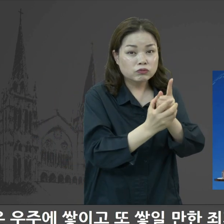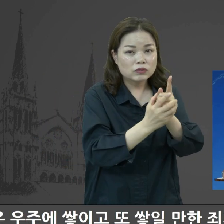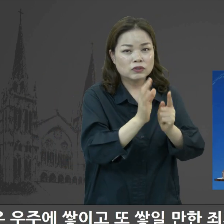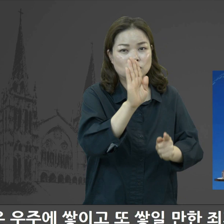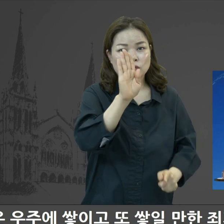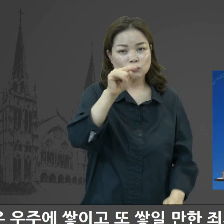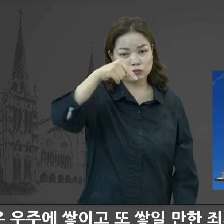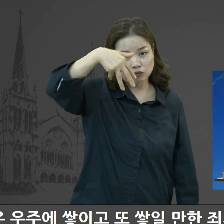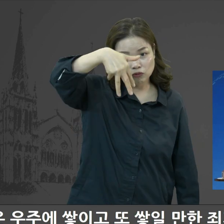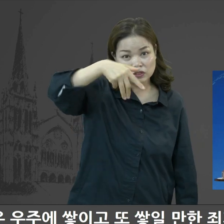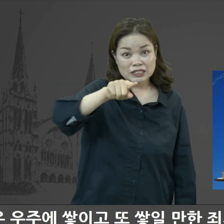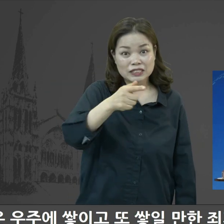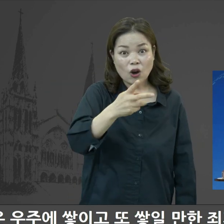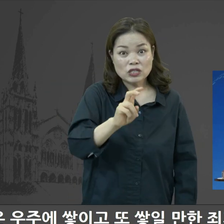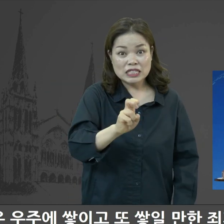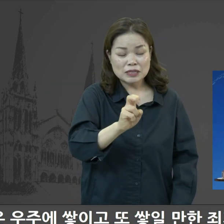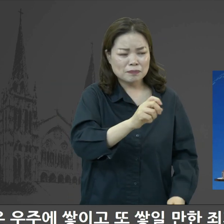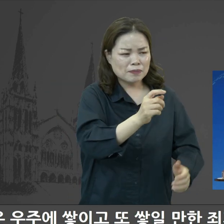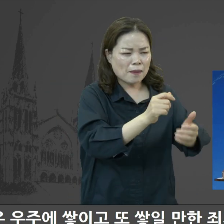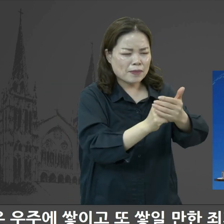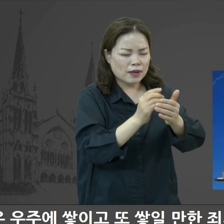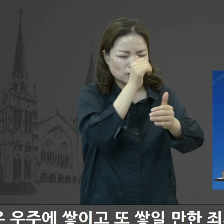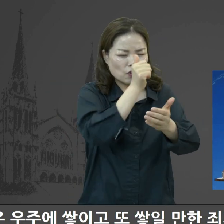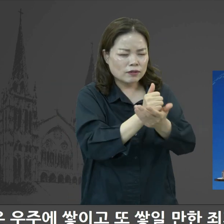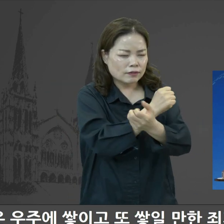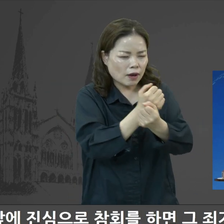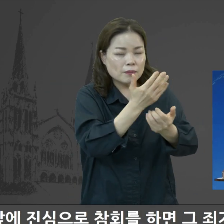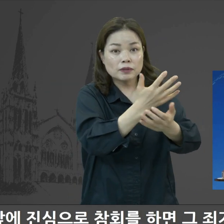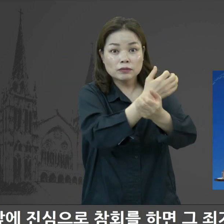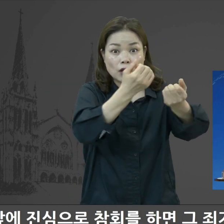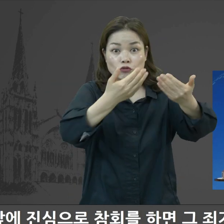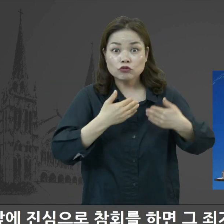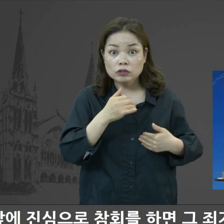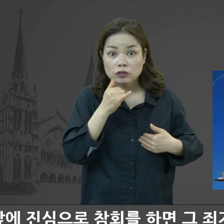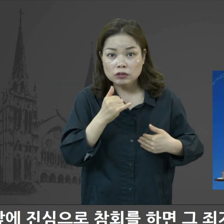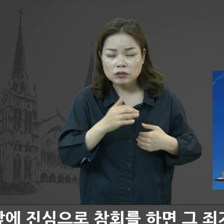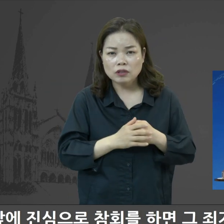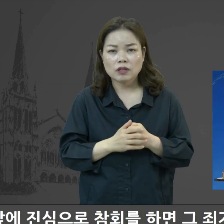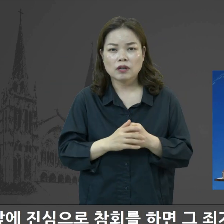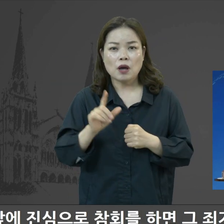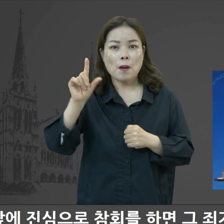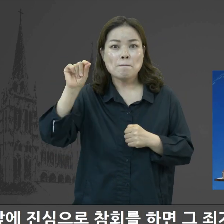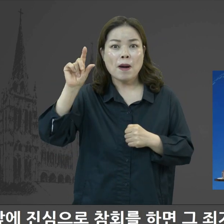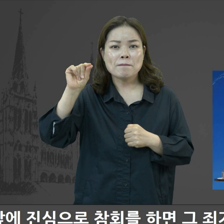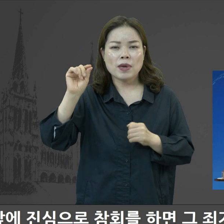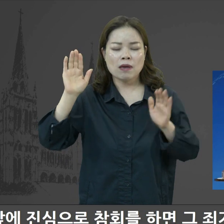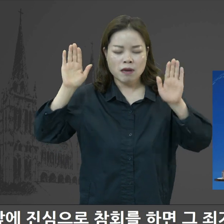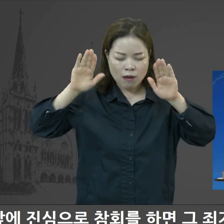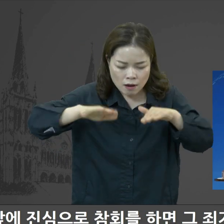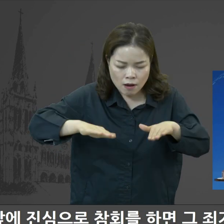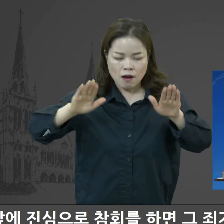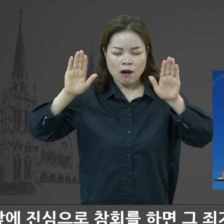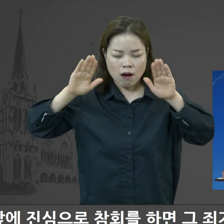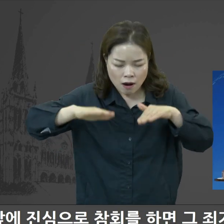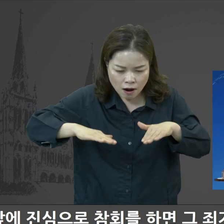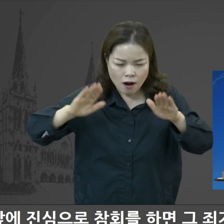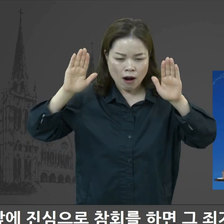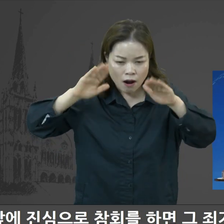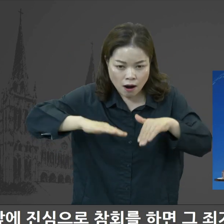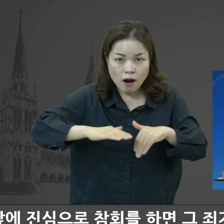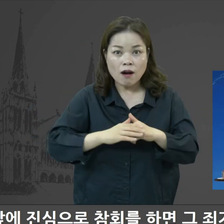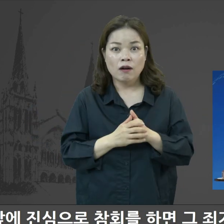죄가 사해진대요. 그래서 어떤 분은 10,000배씩 절을 하시는 분도 계시더라고요.